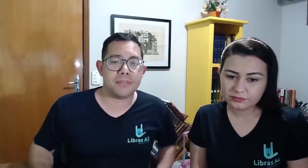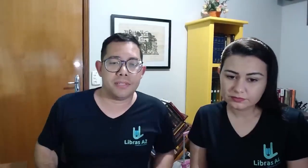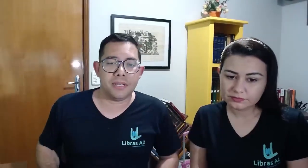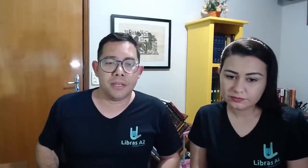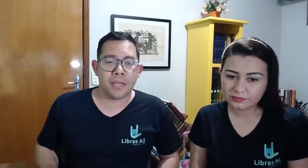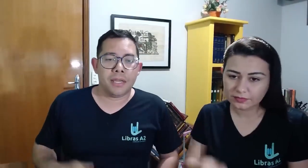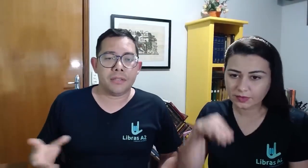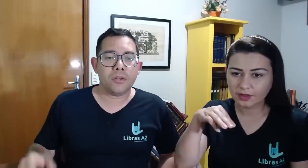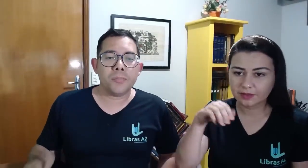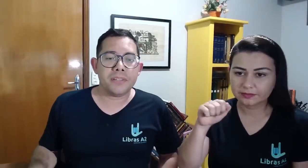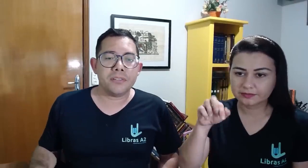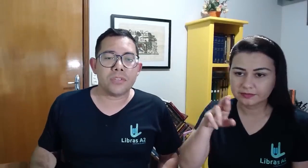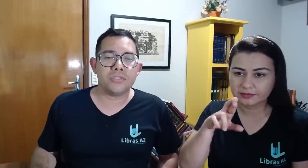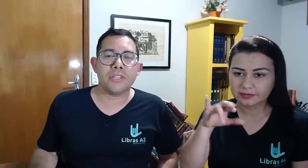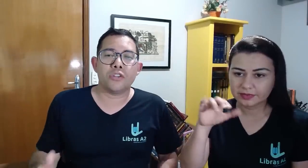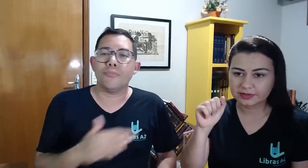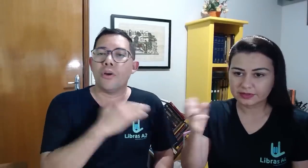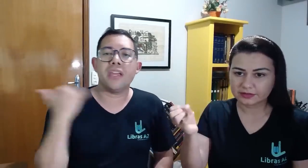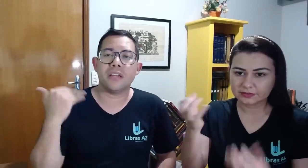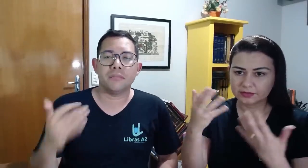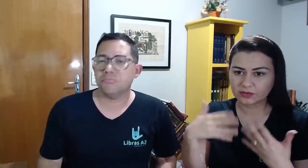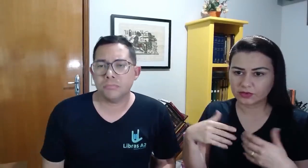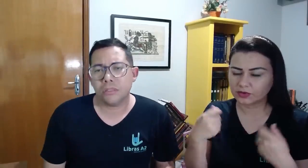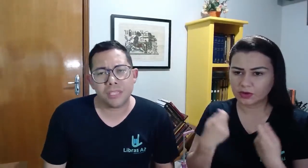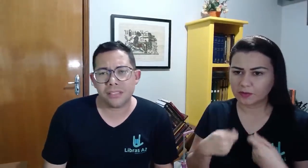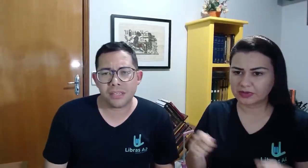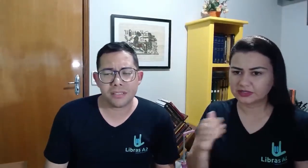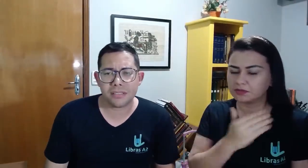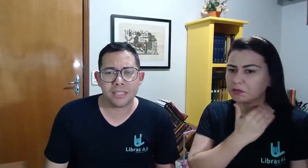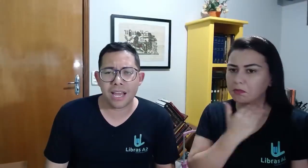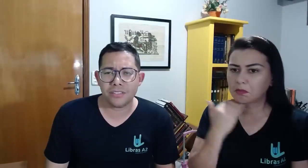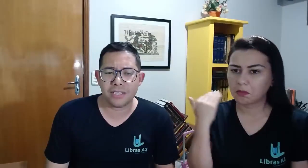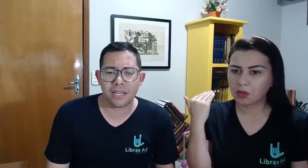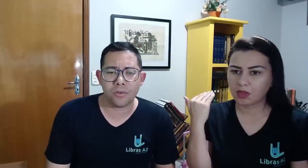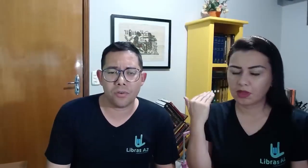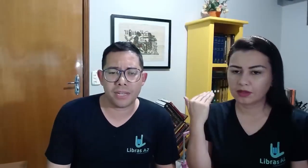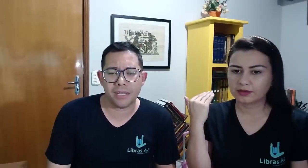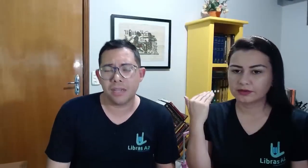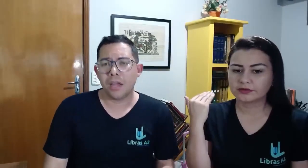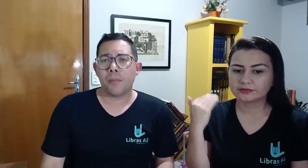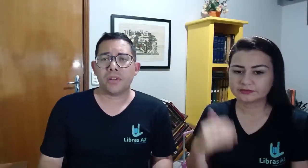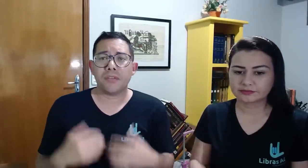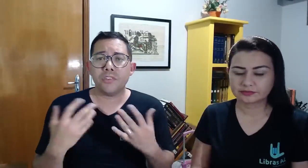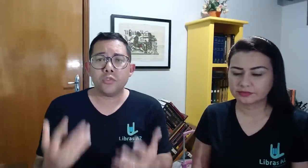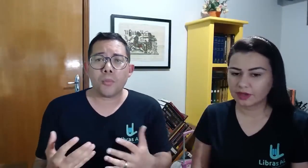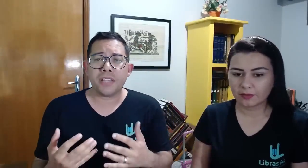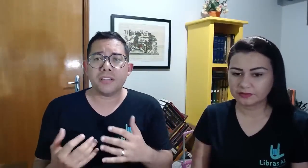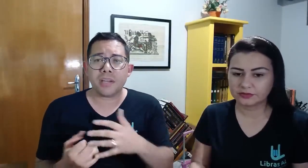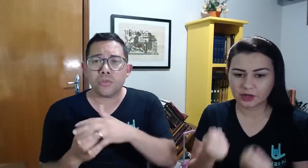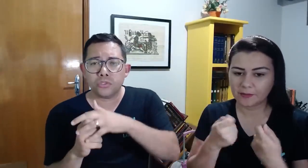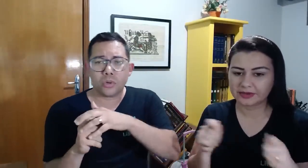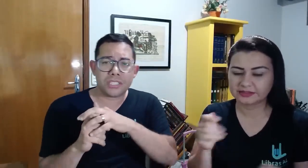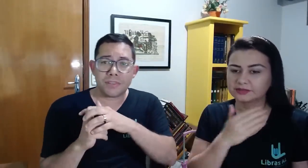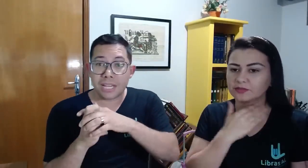Aparecida. Então não precisa usar o sinal de morrer, não tem essa necessidade, tá, ô Maria? Porque visualmente você já mostrou, ó, tava